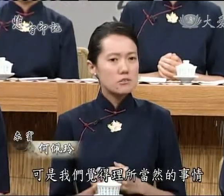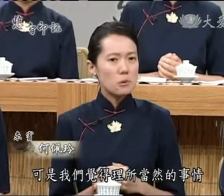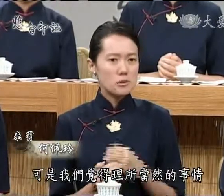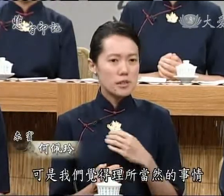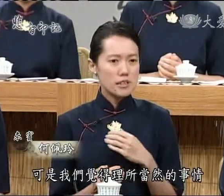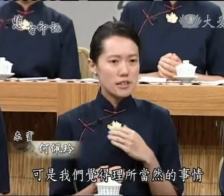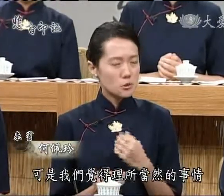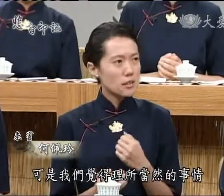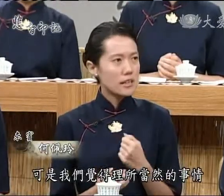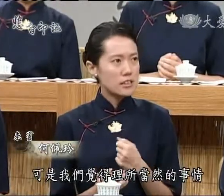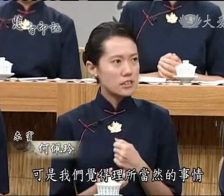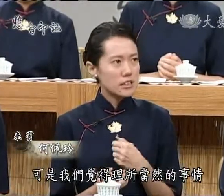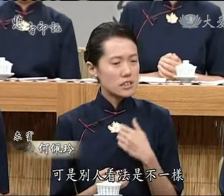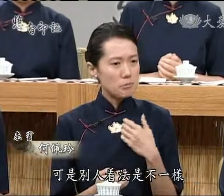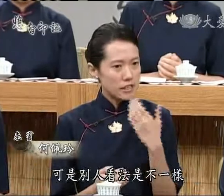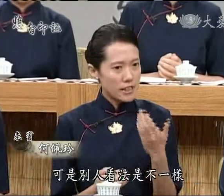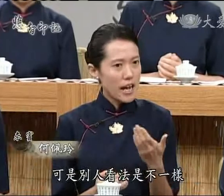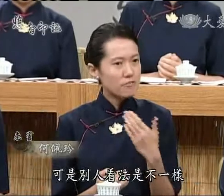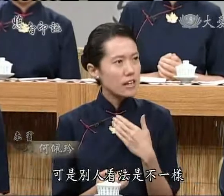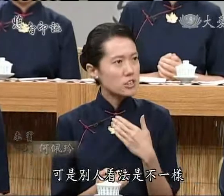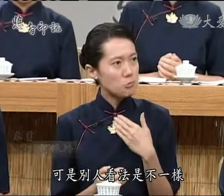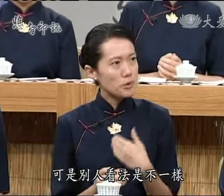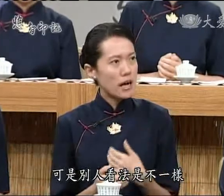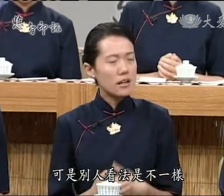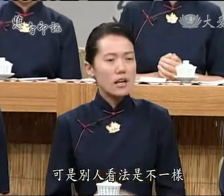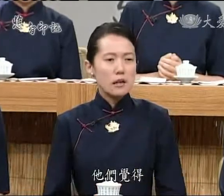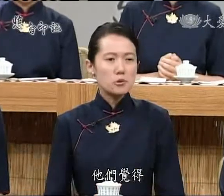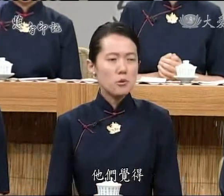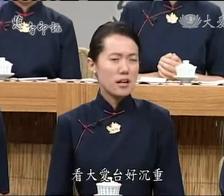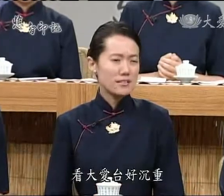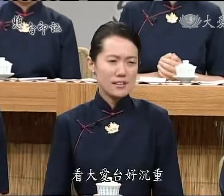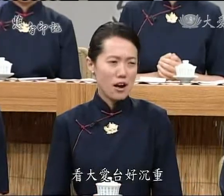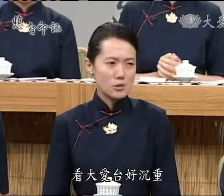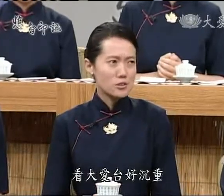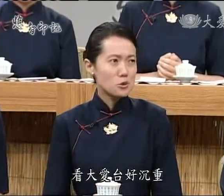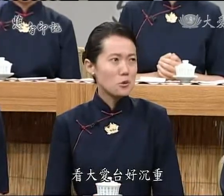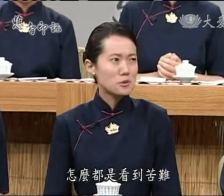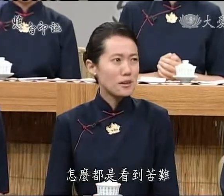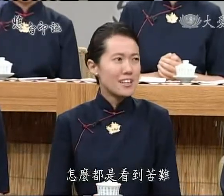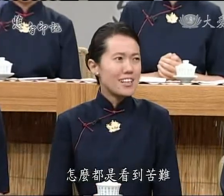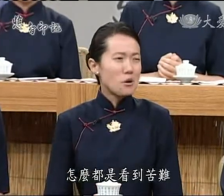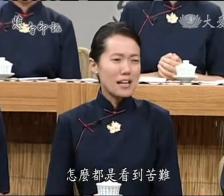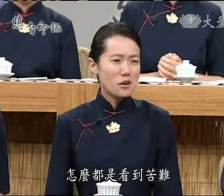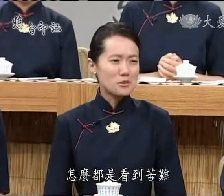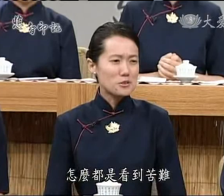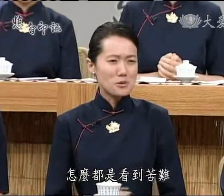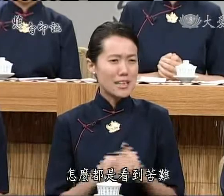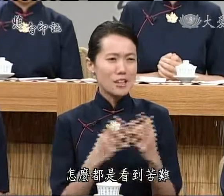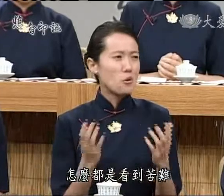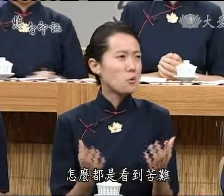我们觉得一些理所当然的事情，可是别人看法是不一样，他们觉得哇，看大台好沉重哦，怎么都看到都是看到苦